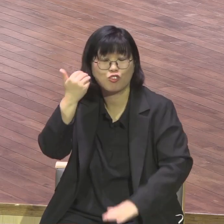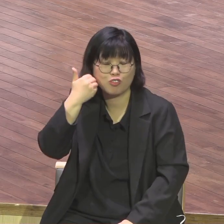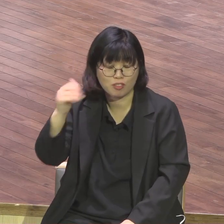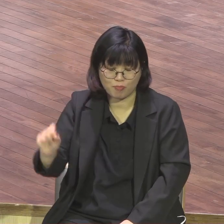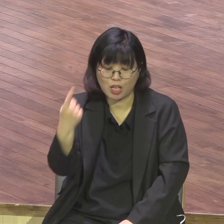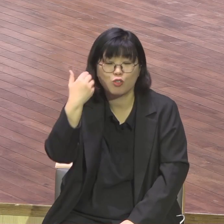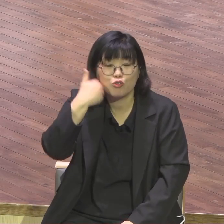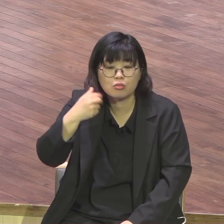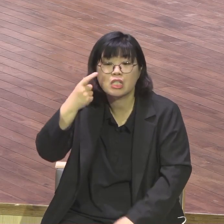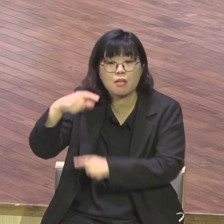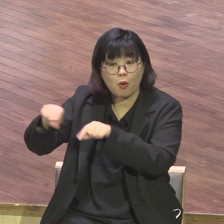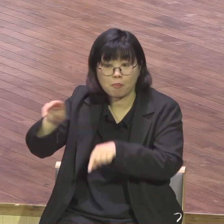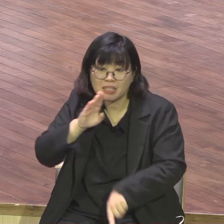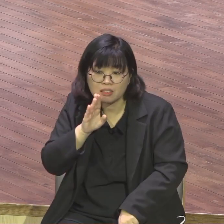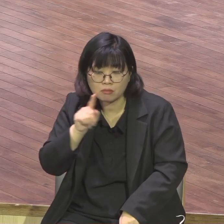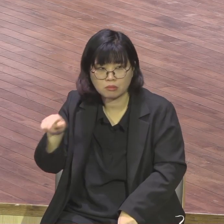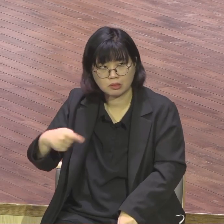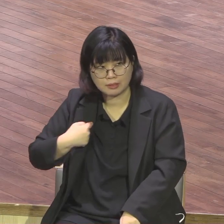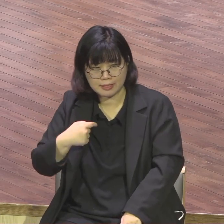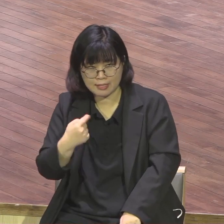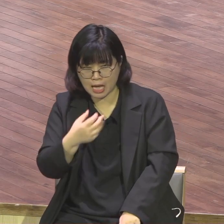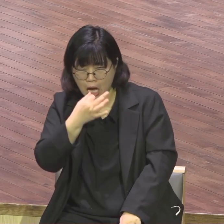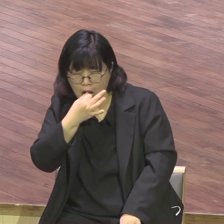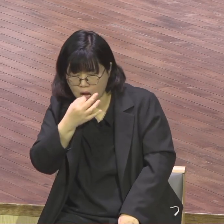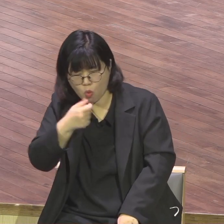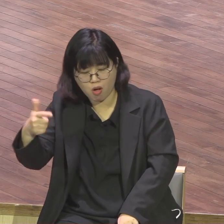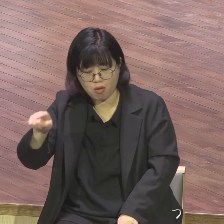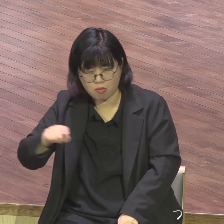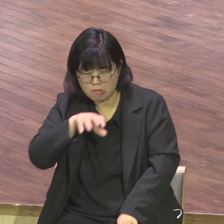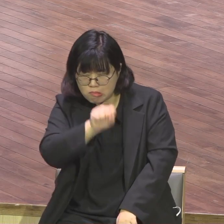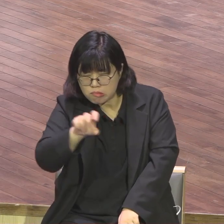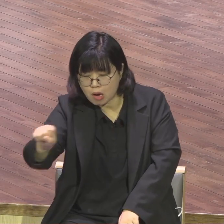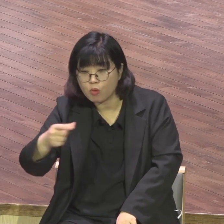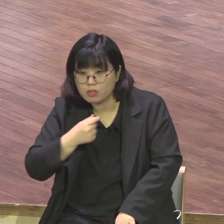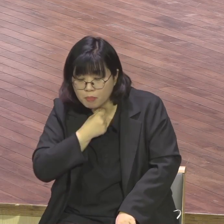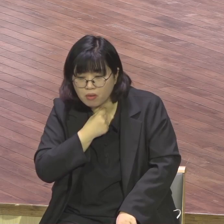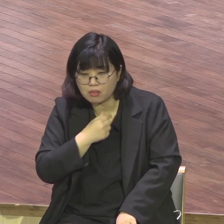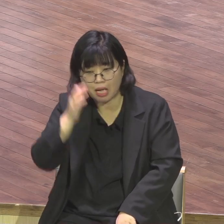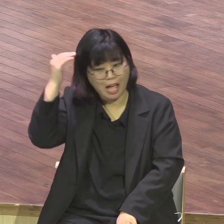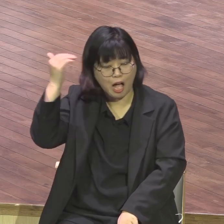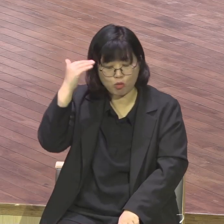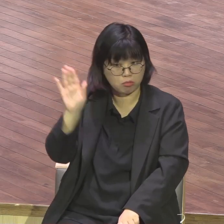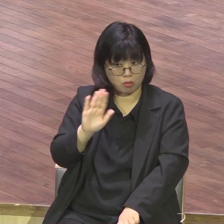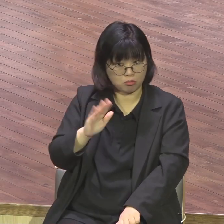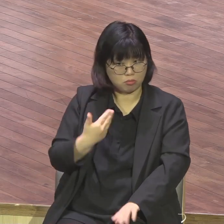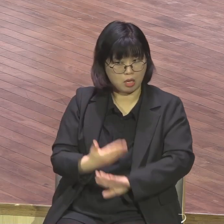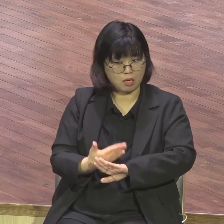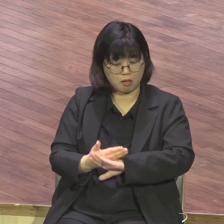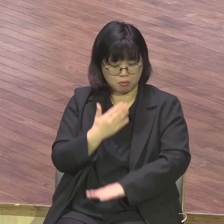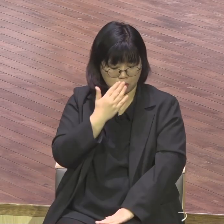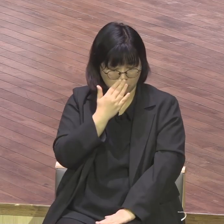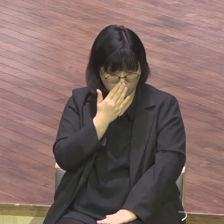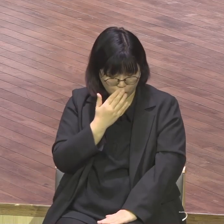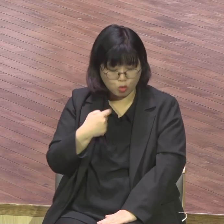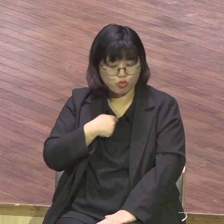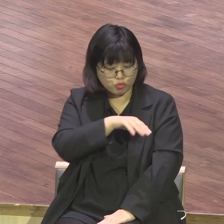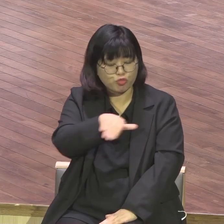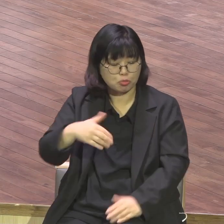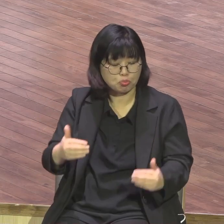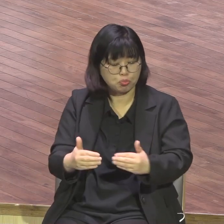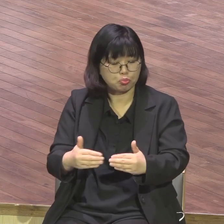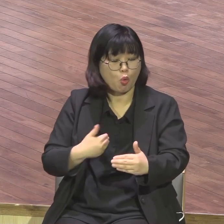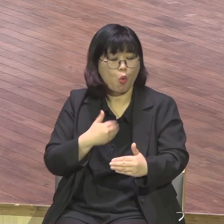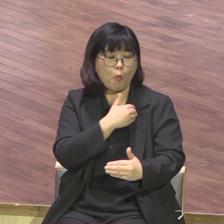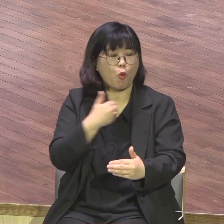자 이때 이 남궁옥 장로님이요 예수 믿는 사람은 좀 생각이 다르거든요. 옛날에는